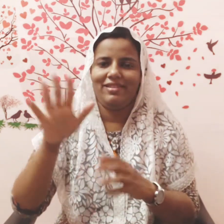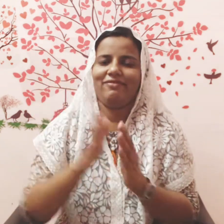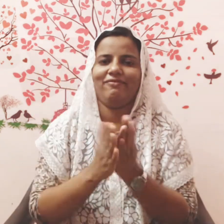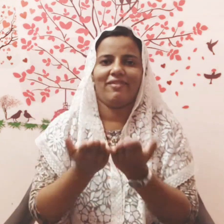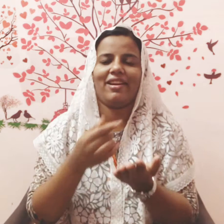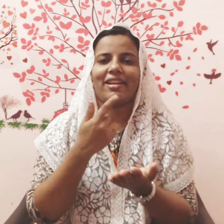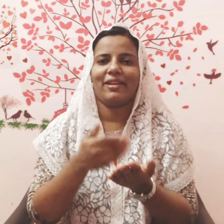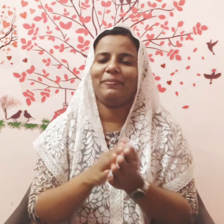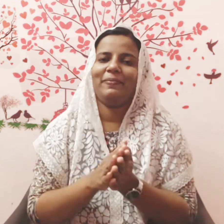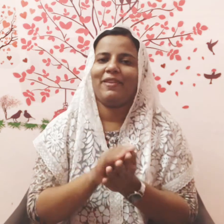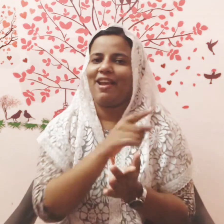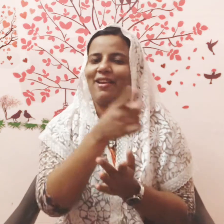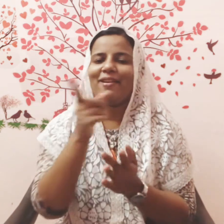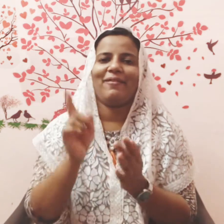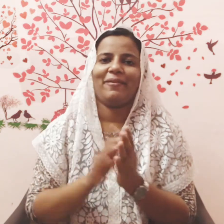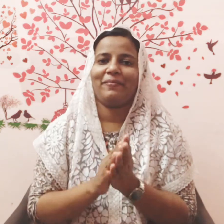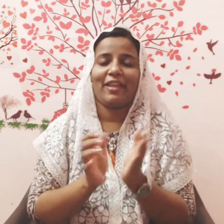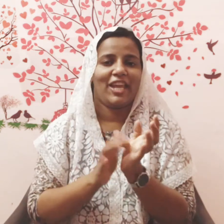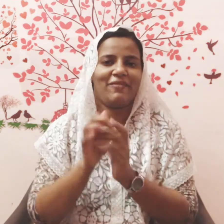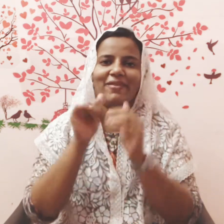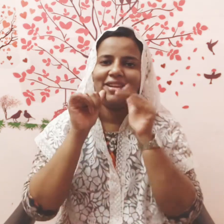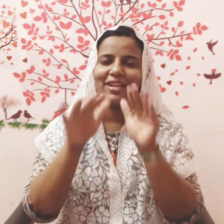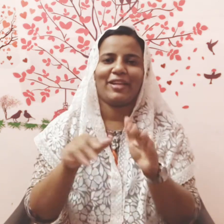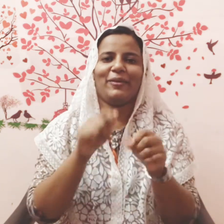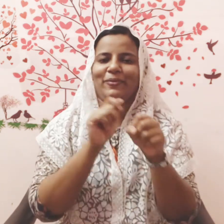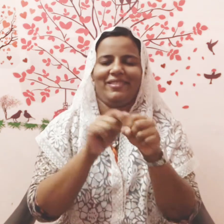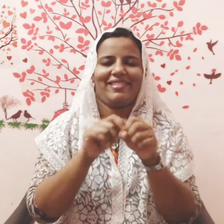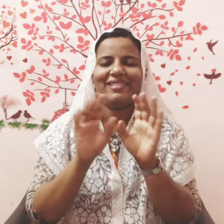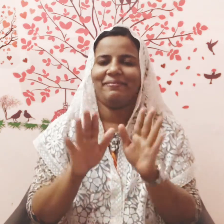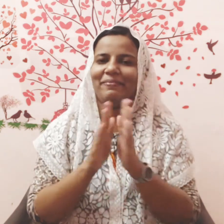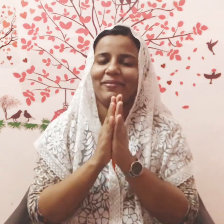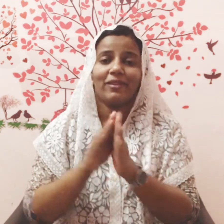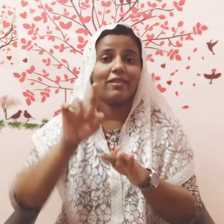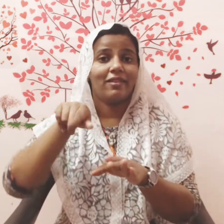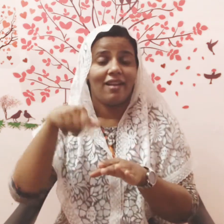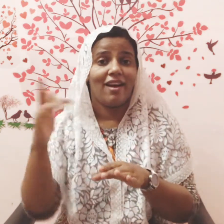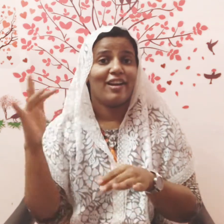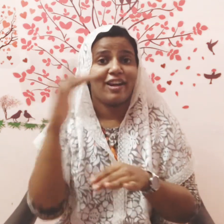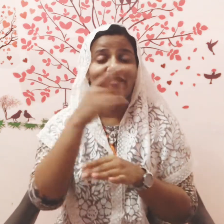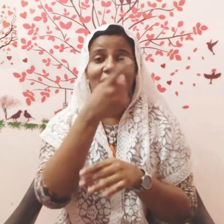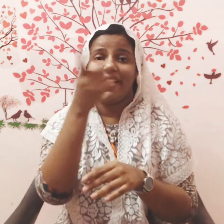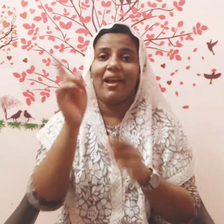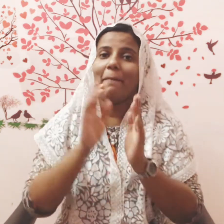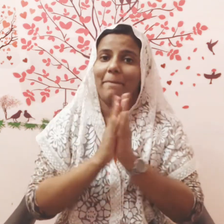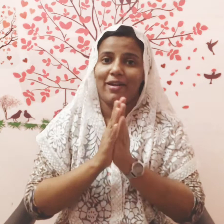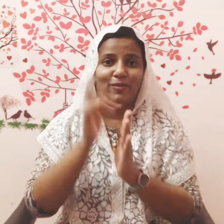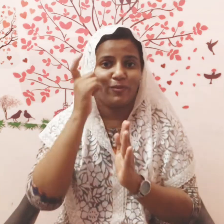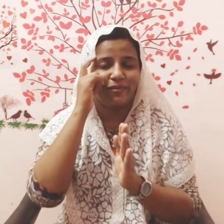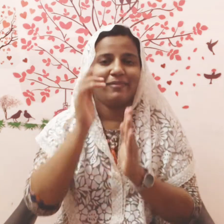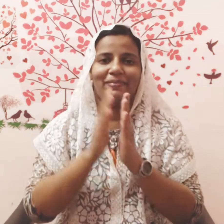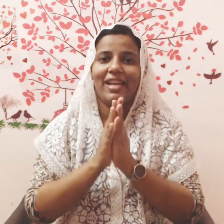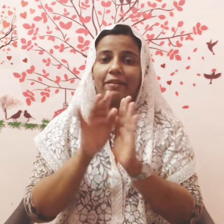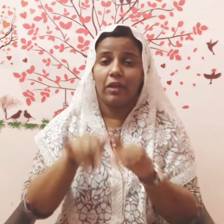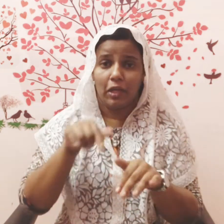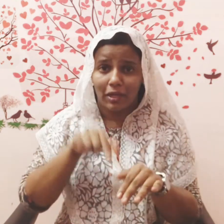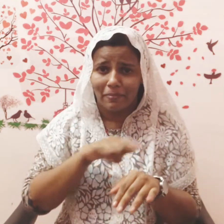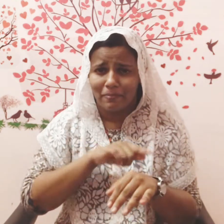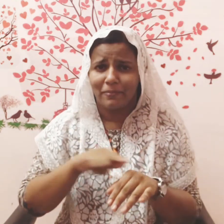13, 14, 15 അധ്യായങ്ങളാണ് വായിക്കേണ്ടത്. അതിനുവേണ്ടി കർത്താവ് നിങ്ങളെ അനുഗ്രഹിക്കട്ടെ, ഒരുക്കട്ടെ. അതുപോലെ നാളത്തെ നമ്മുടെ സഭായോഗത്തിന് വേണ്ടി പ്രത്യേകം പ്രാർത്ഥിക്കണം.